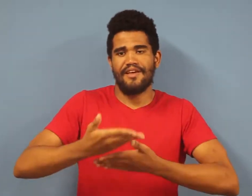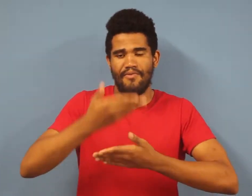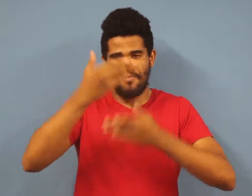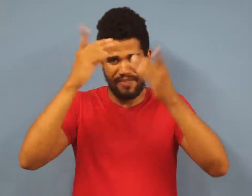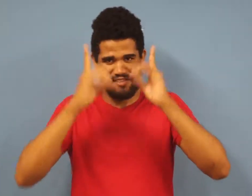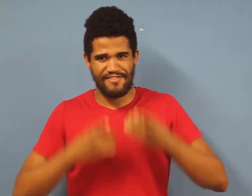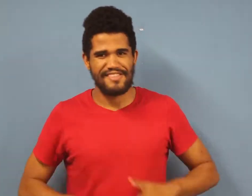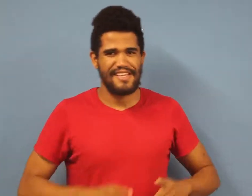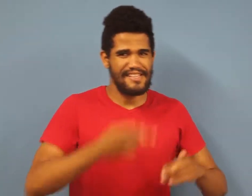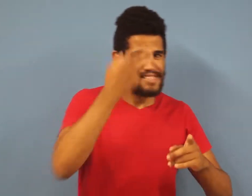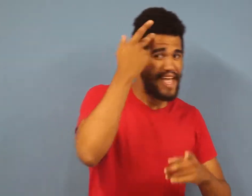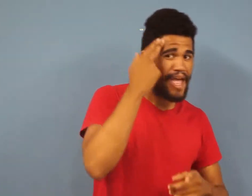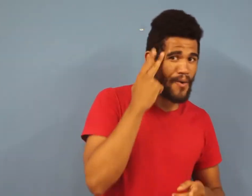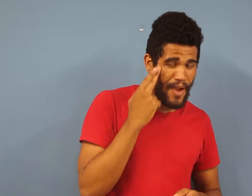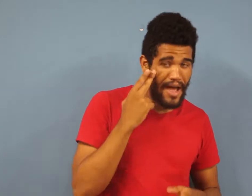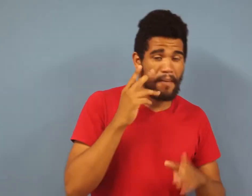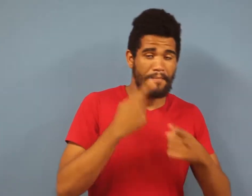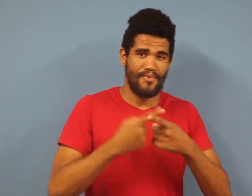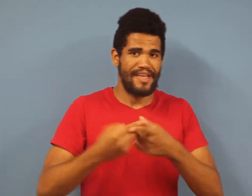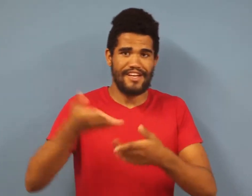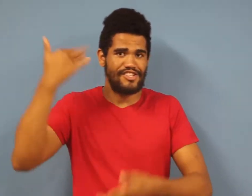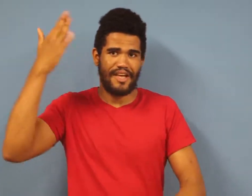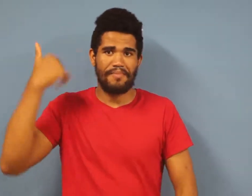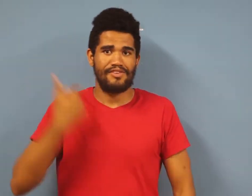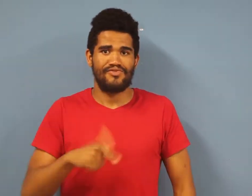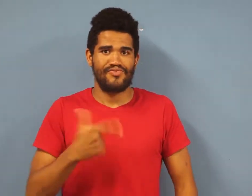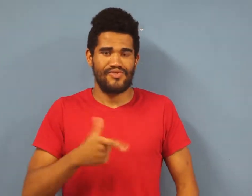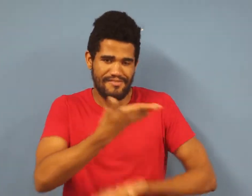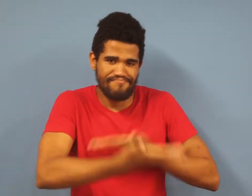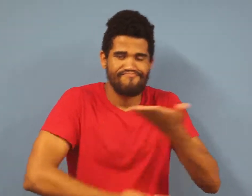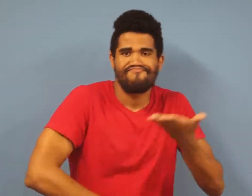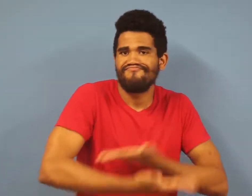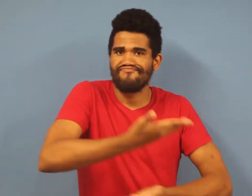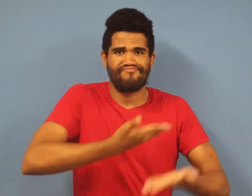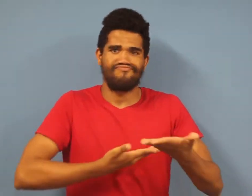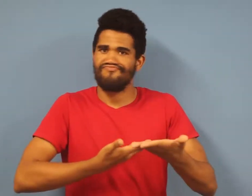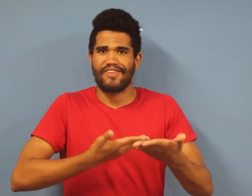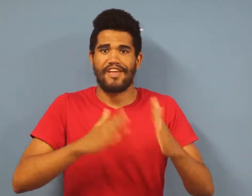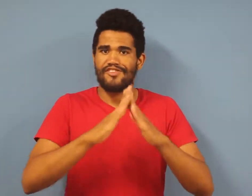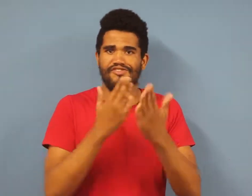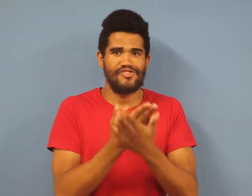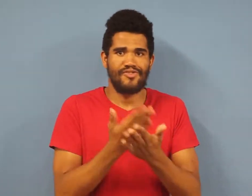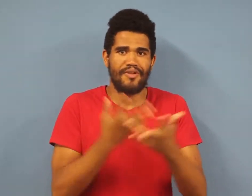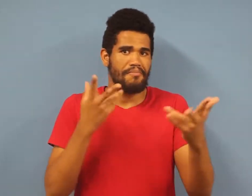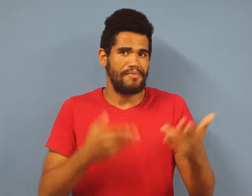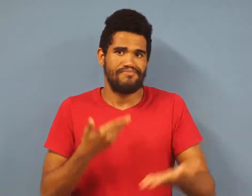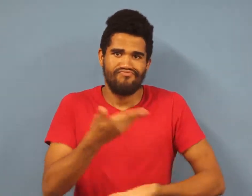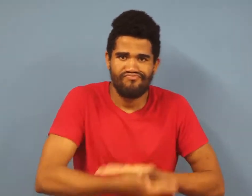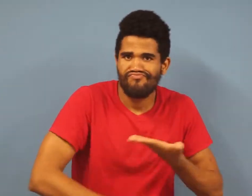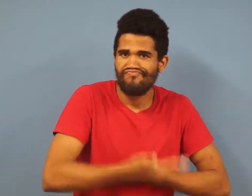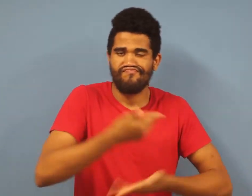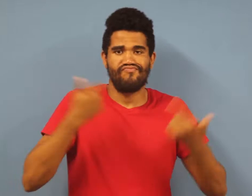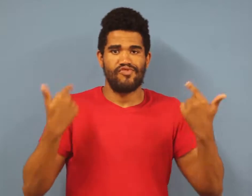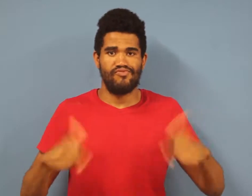não partilhamos dos mesmos espaços que os demais nem das mesmas escolas. Considerando o contexto